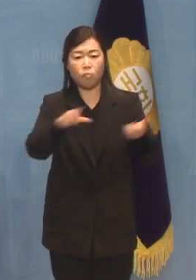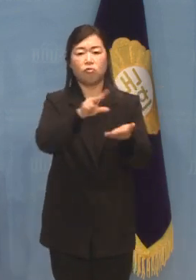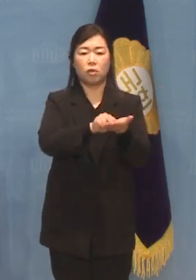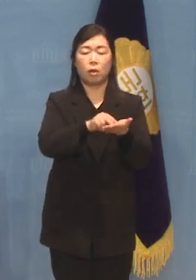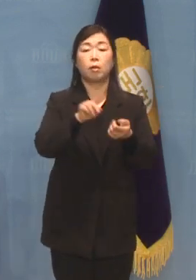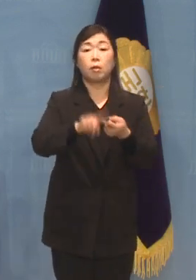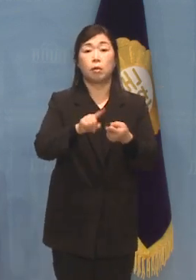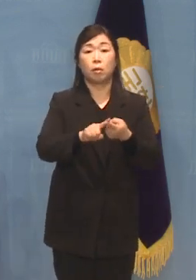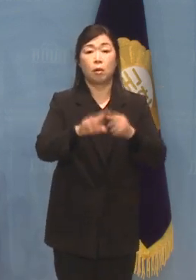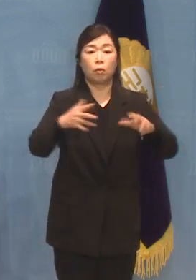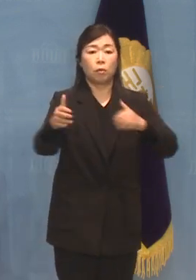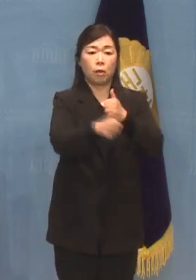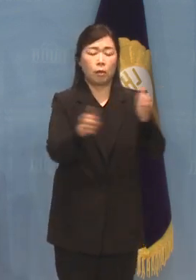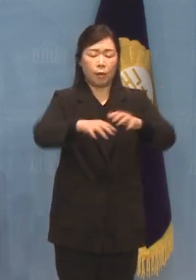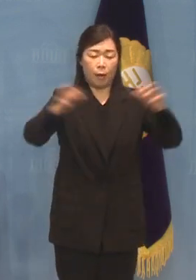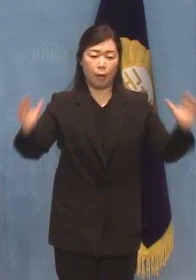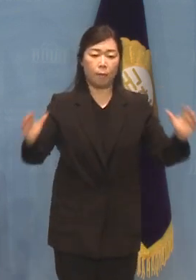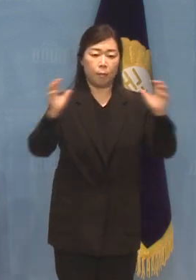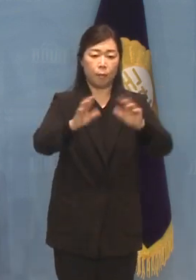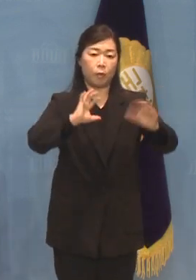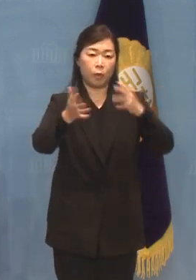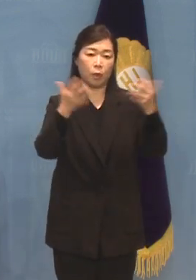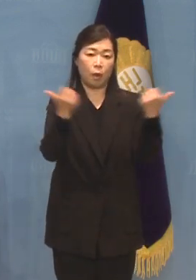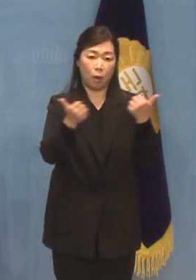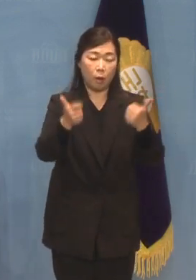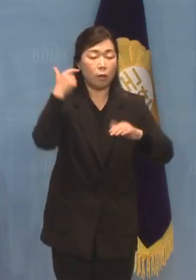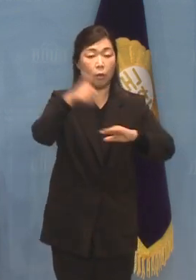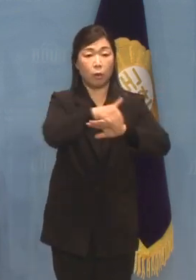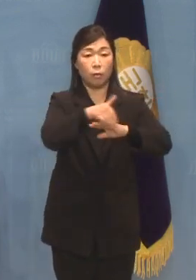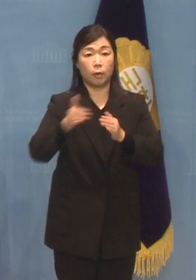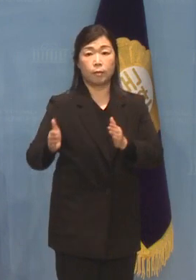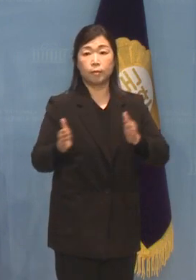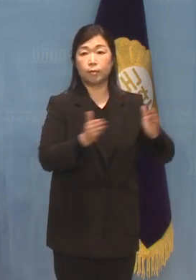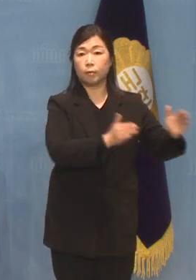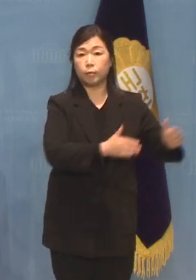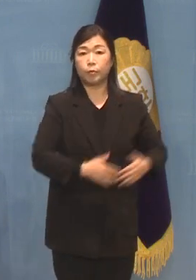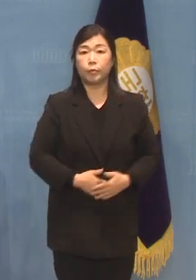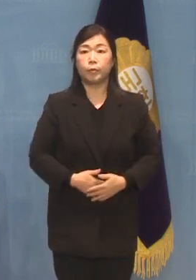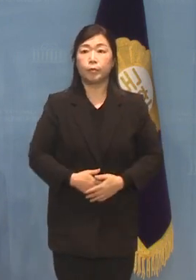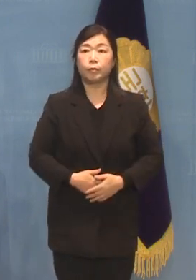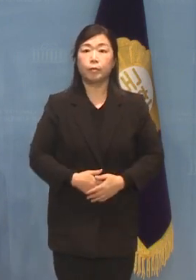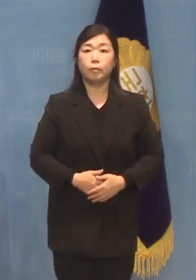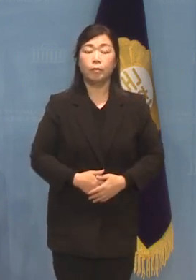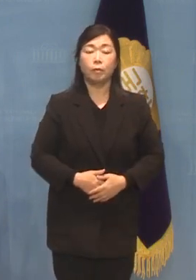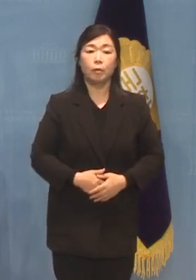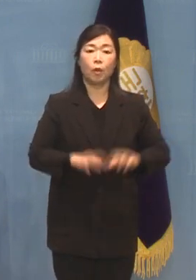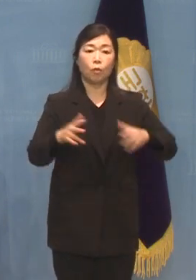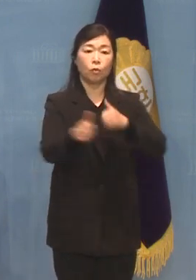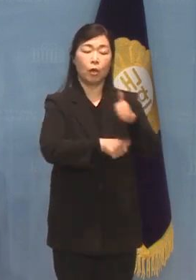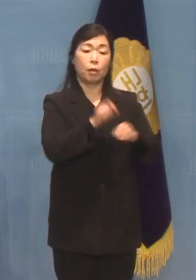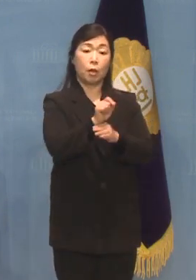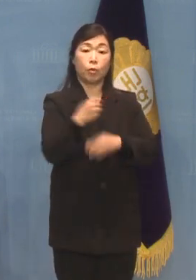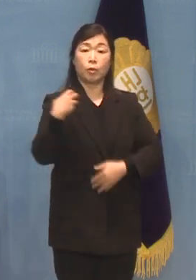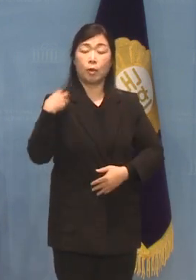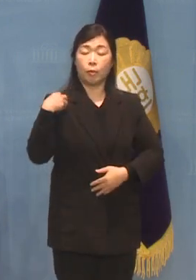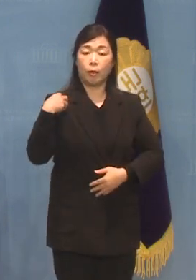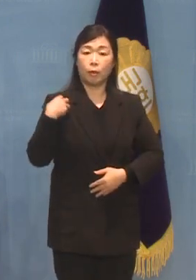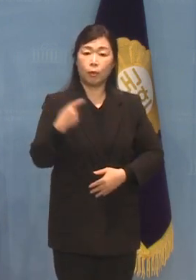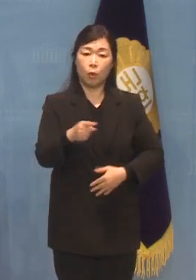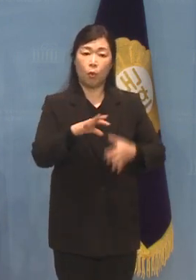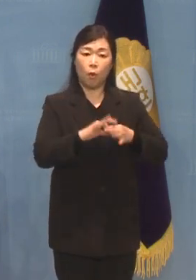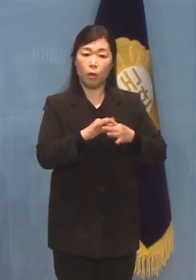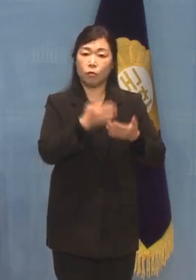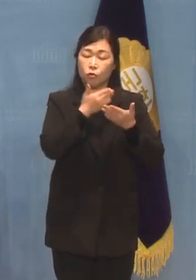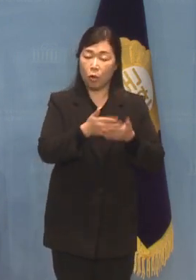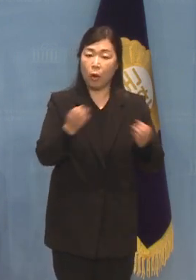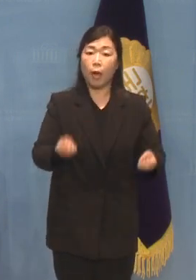국회의원 최종 집담회 등이 예정되어 있습니다. 이번 주 국회 사무처 및 소속기관의 주요